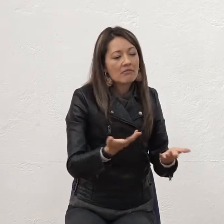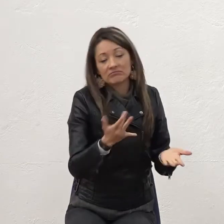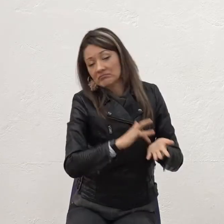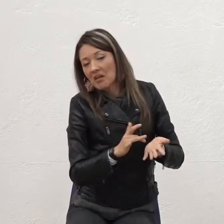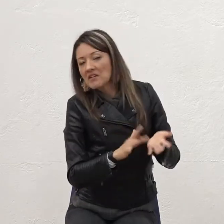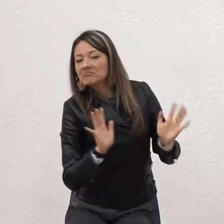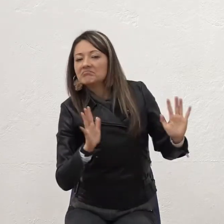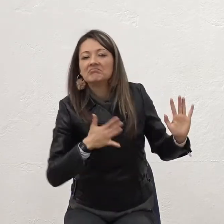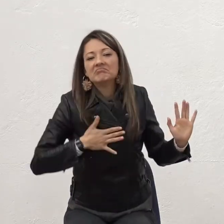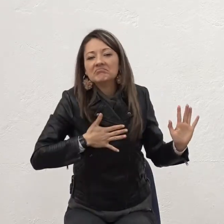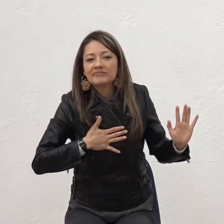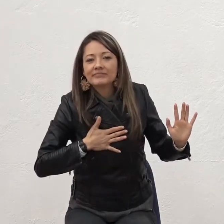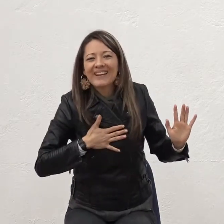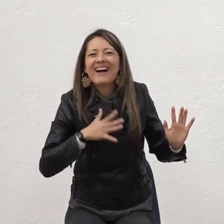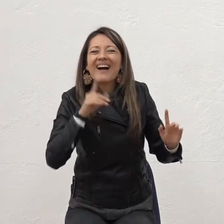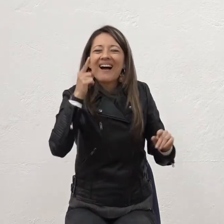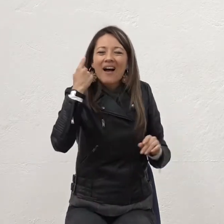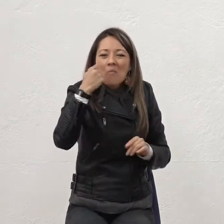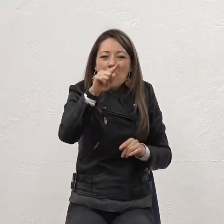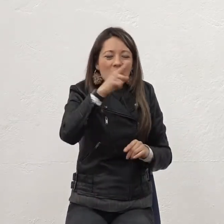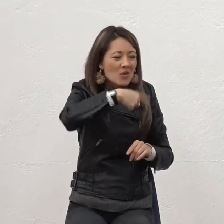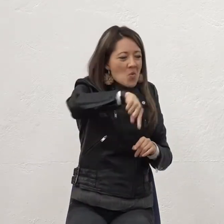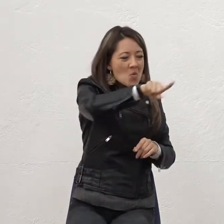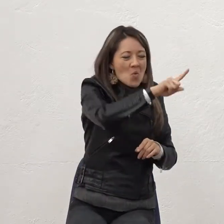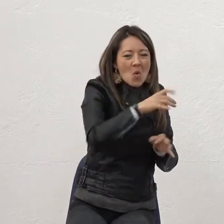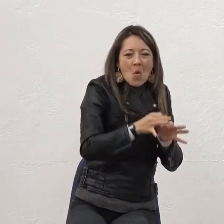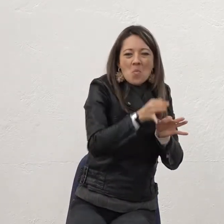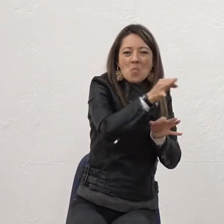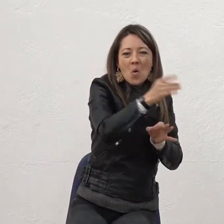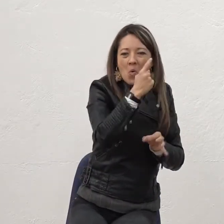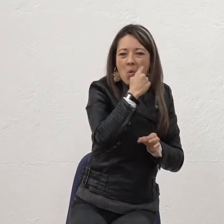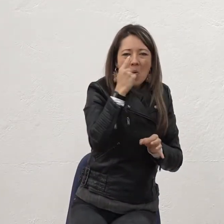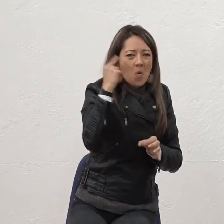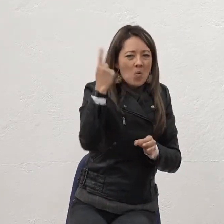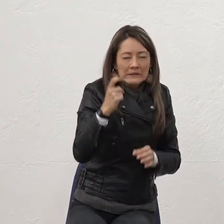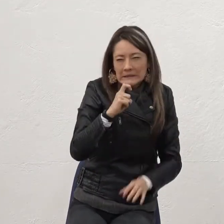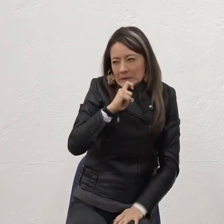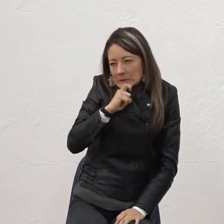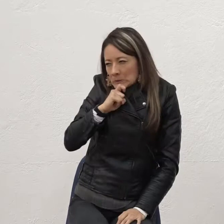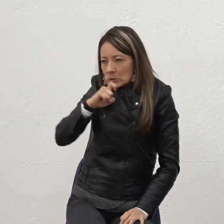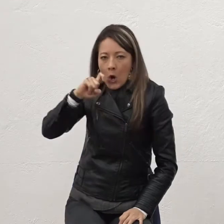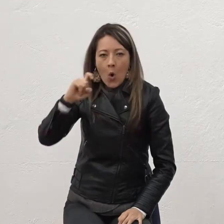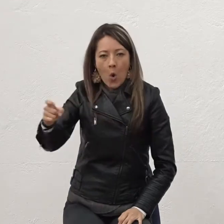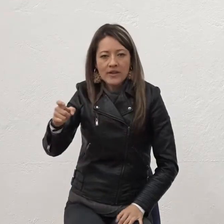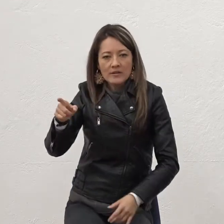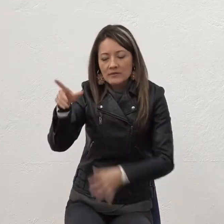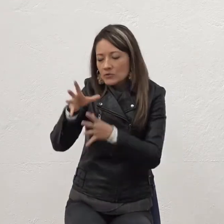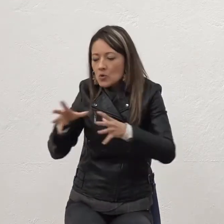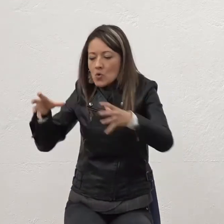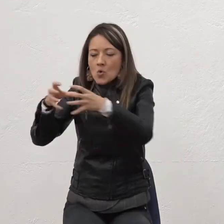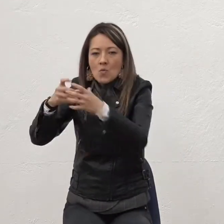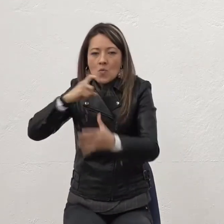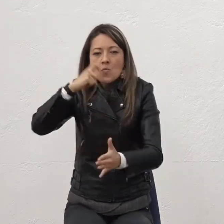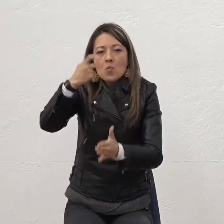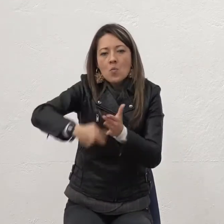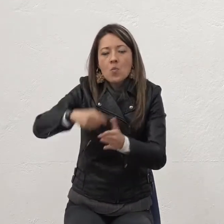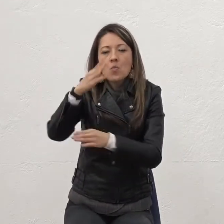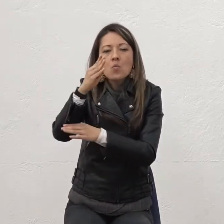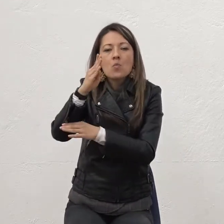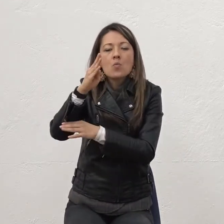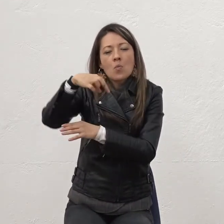eso el publicano era tan odiado entre el pueblo. El publicano era lo más despreciado, lo más